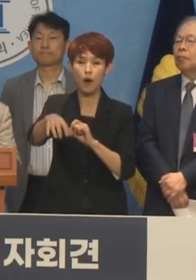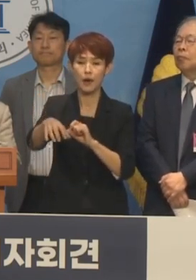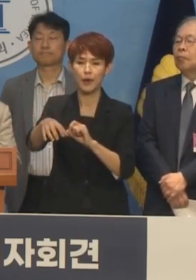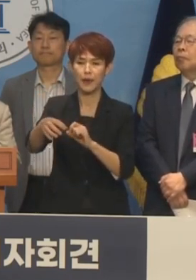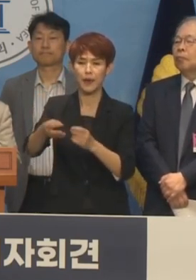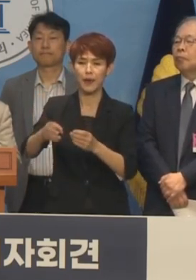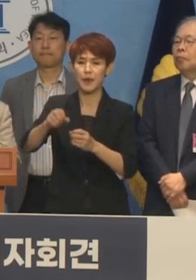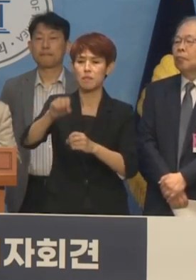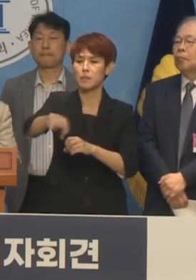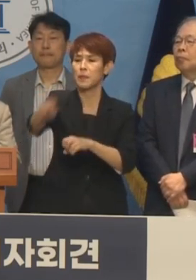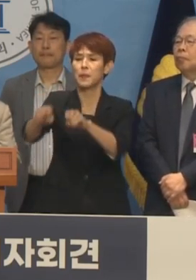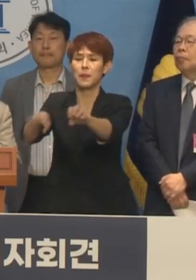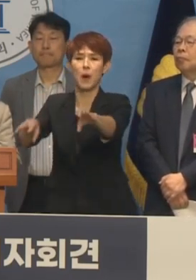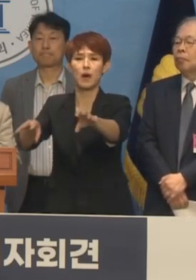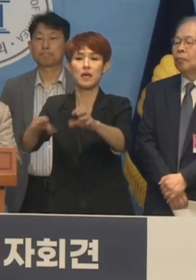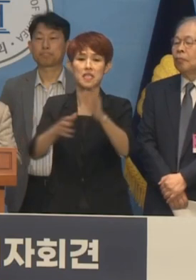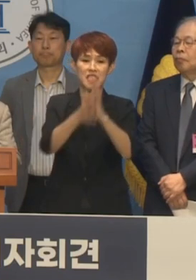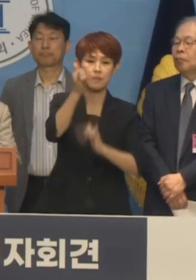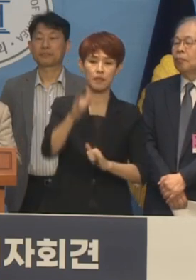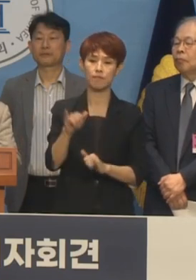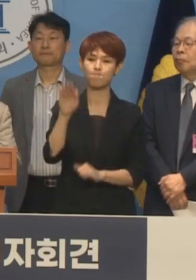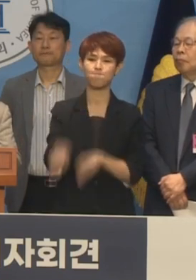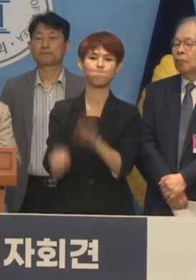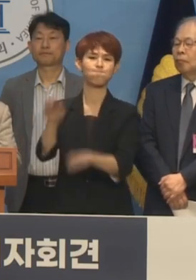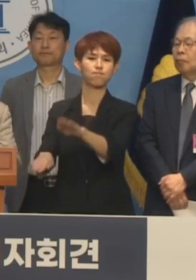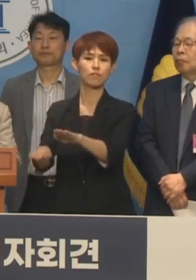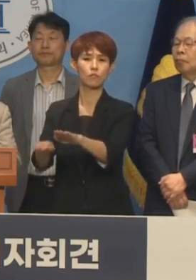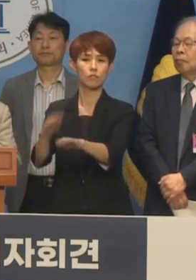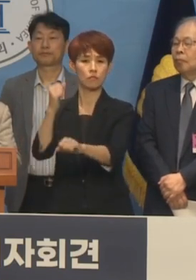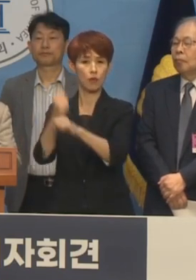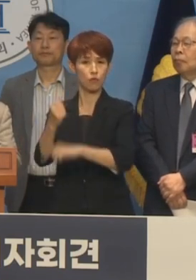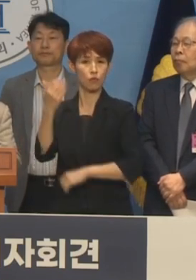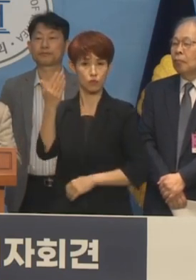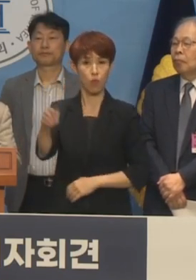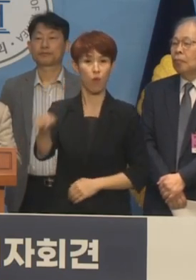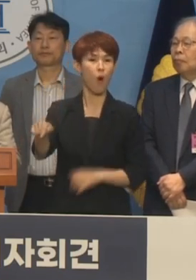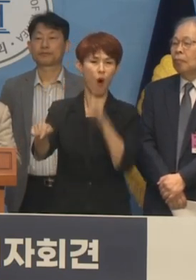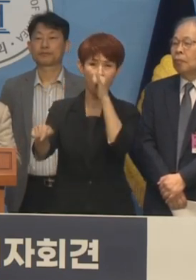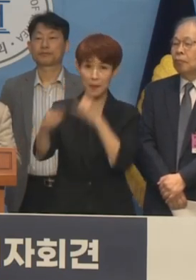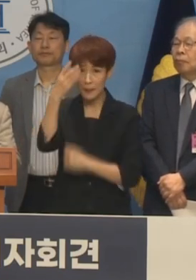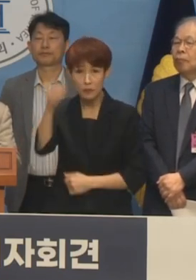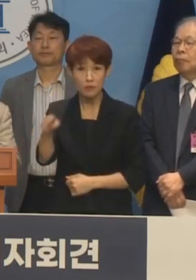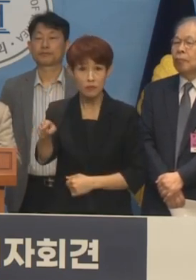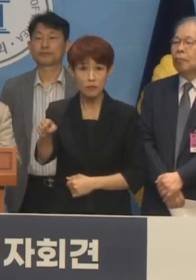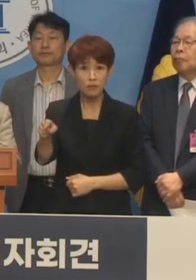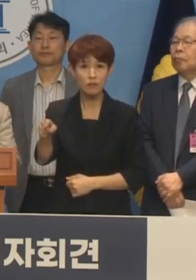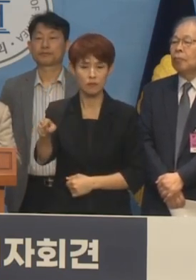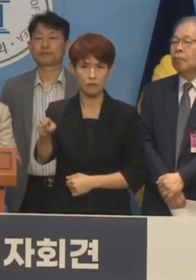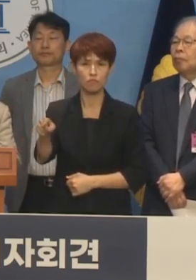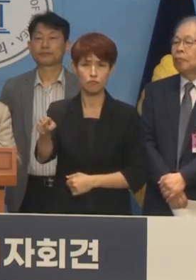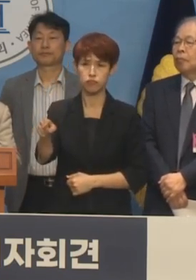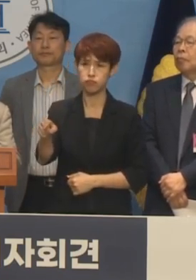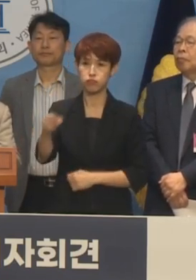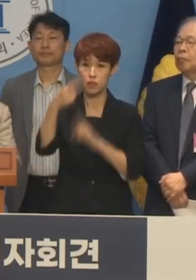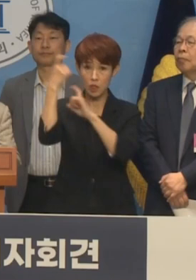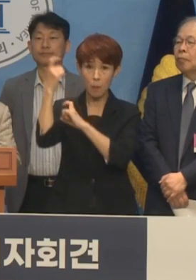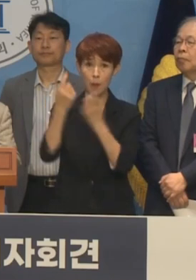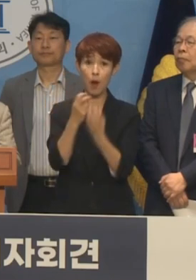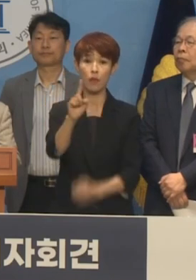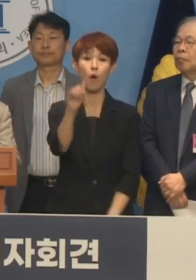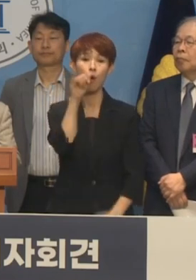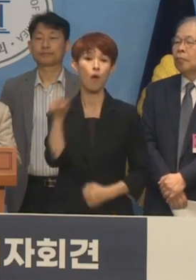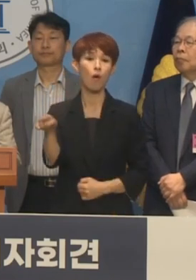깔아놓고 시민들이 밟고 다니게 그렇게 돼 있습니다. 다 보셨지요? 딱 기념하는 방법은 딱 하나